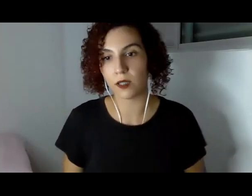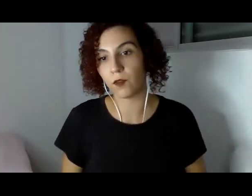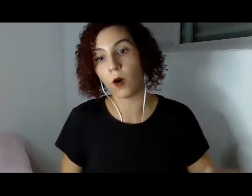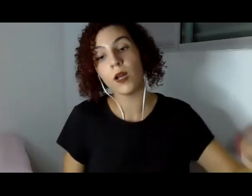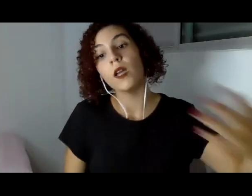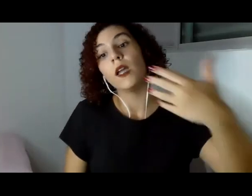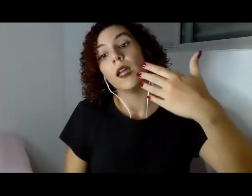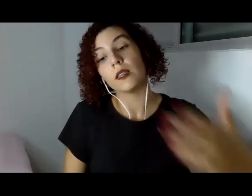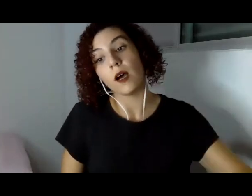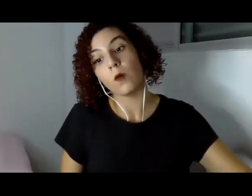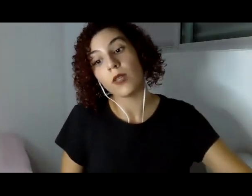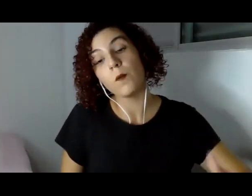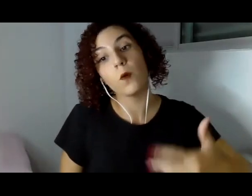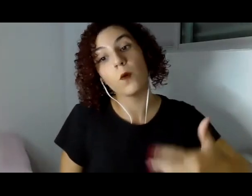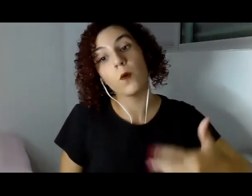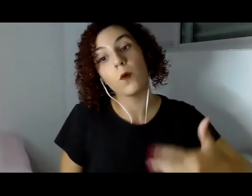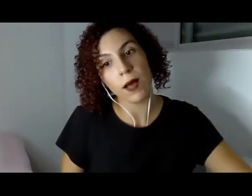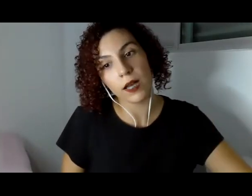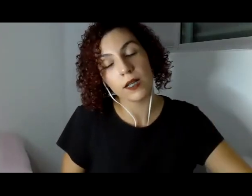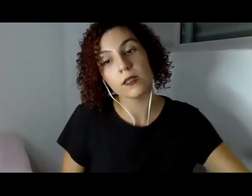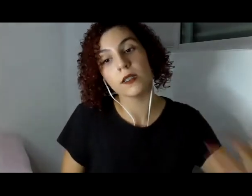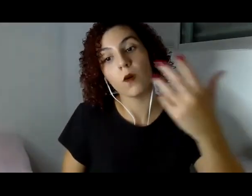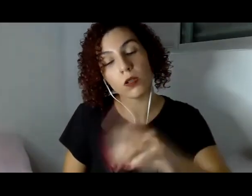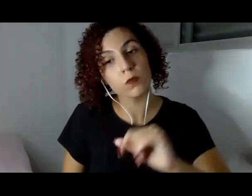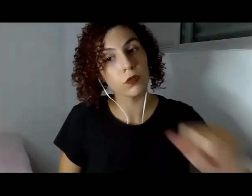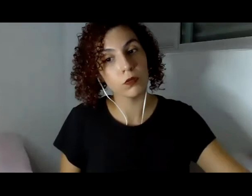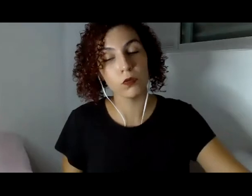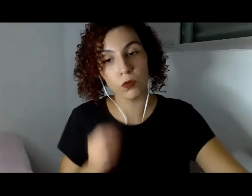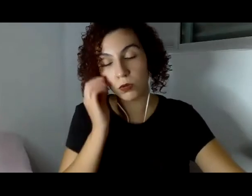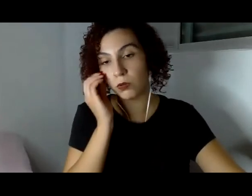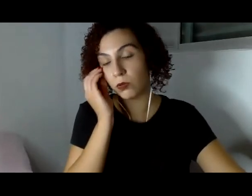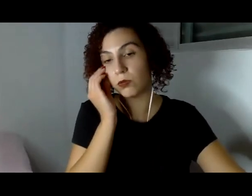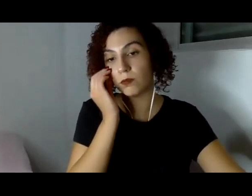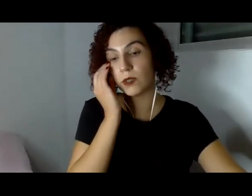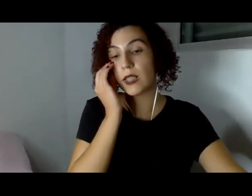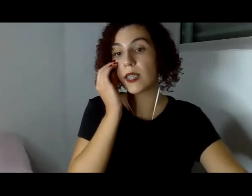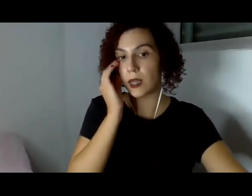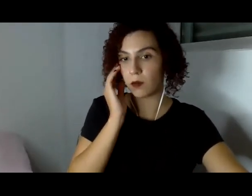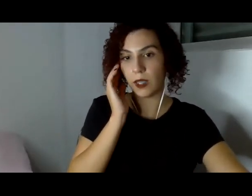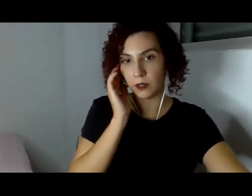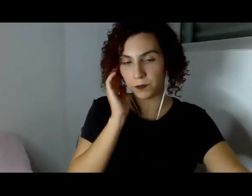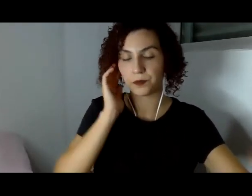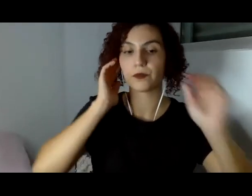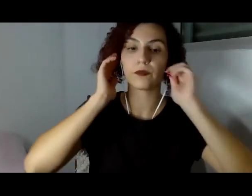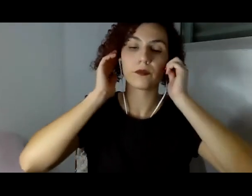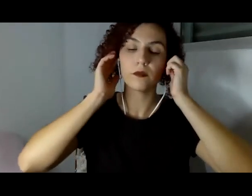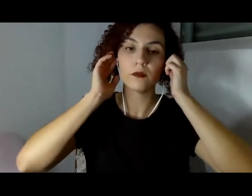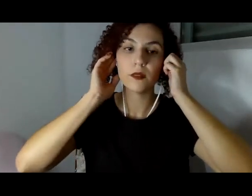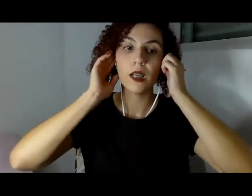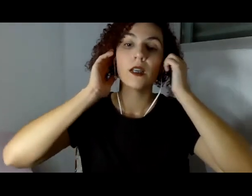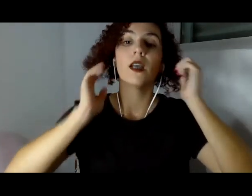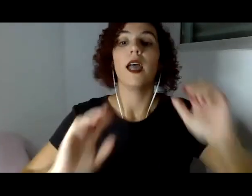fazer dessa forma. Então, tem muitos sinais bacanas e eu gosto muito desse canal dela.